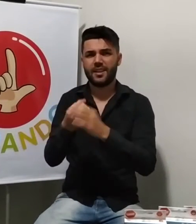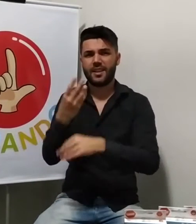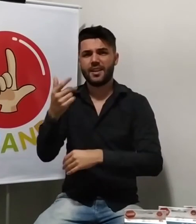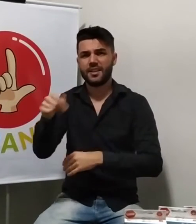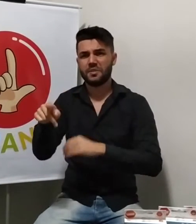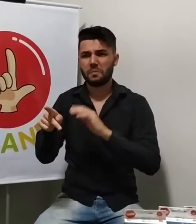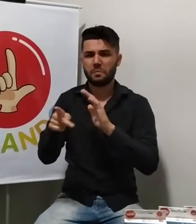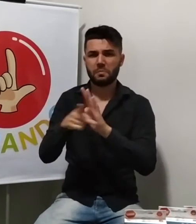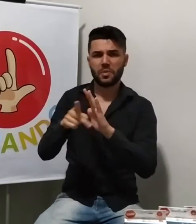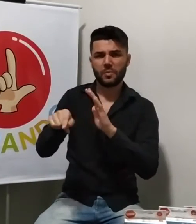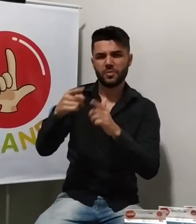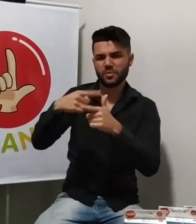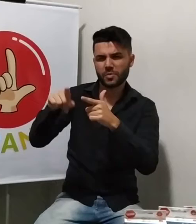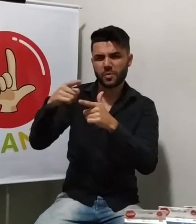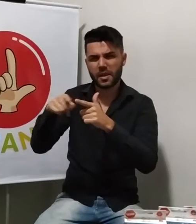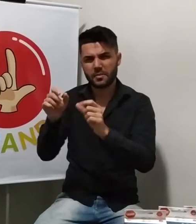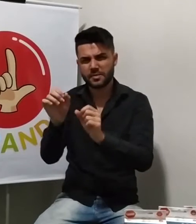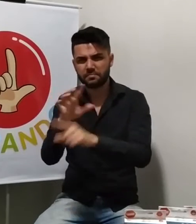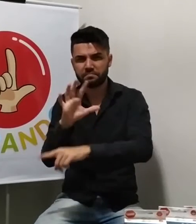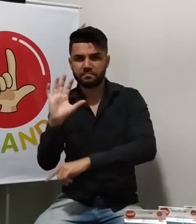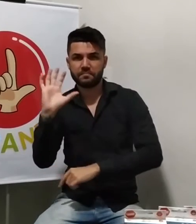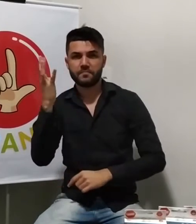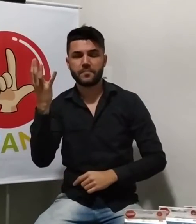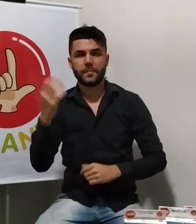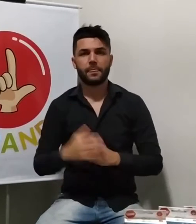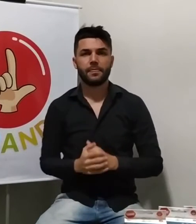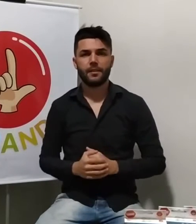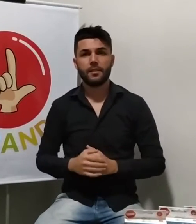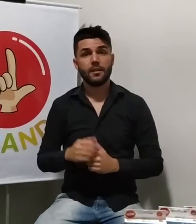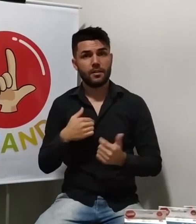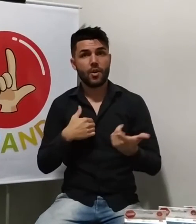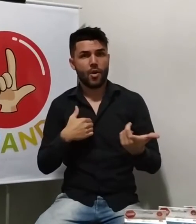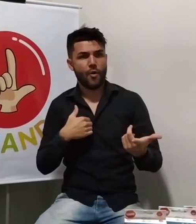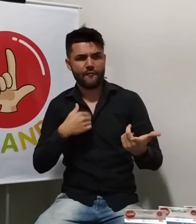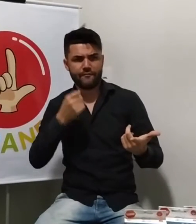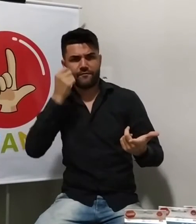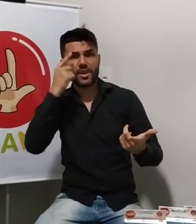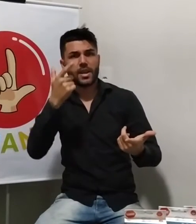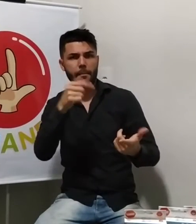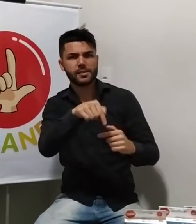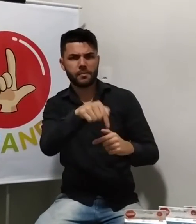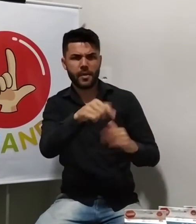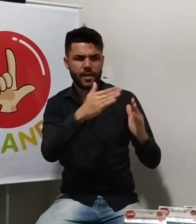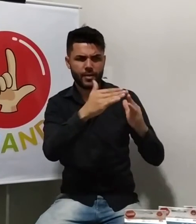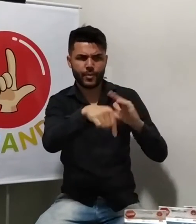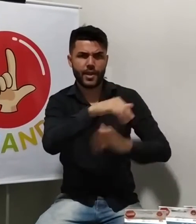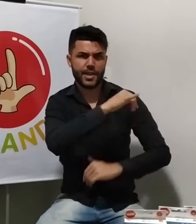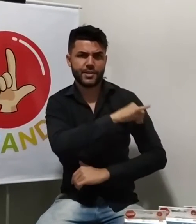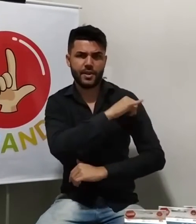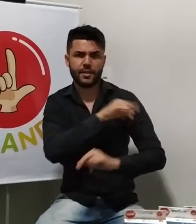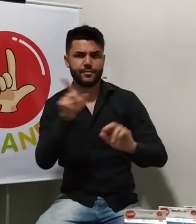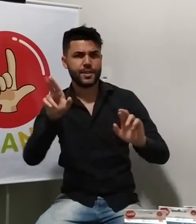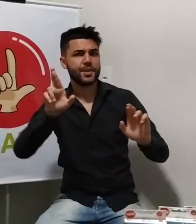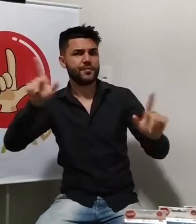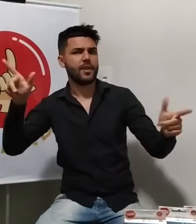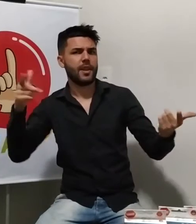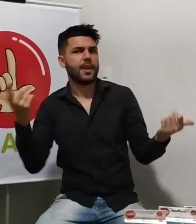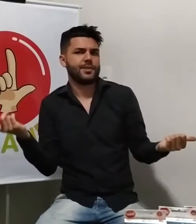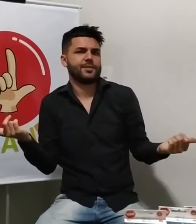Como transformar vídeos online em uma poderosa ferramenta de inteligência, distribuição e receita. Você é o fundador da